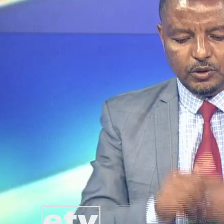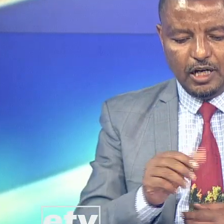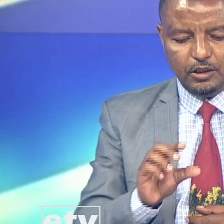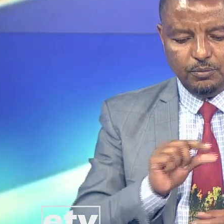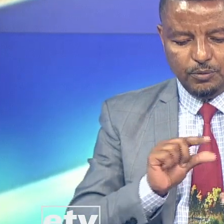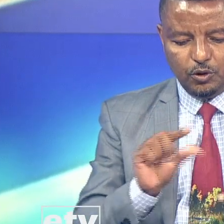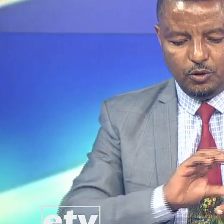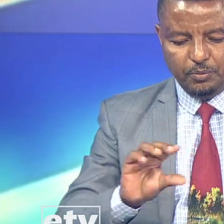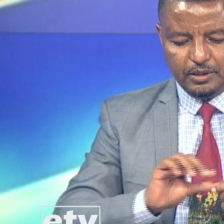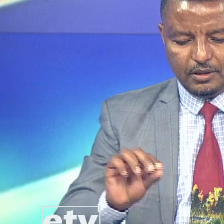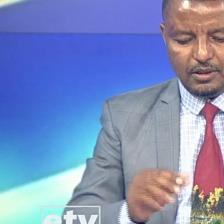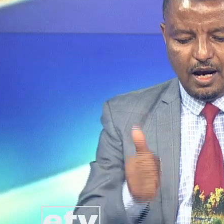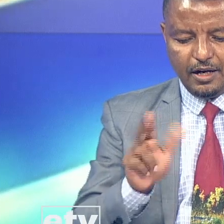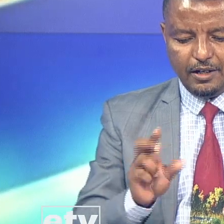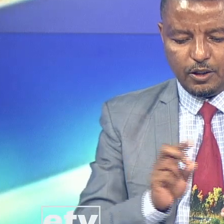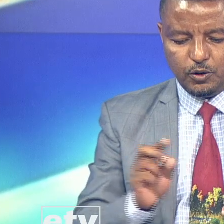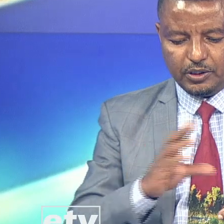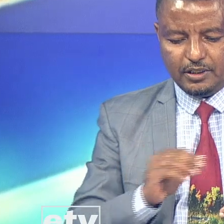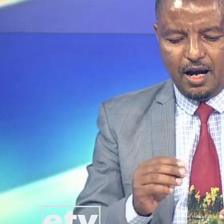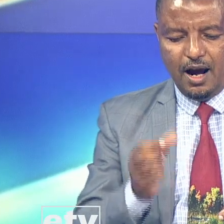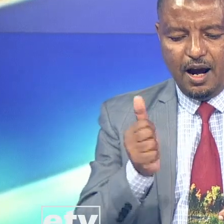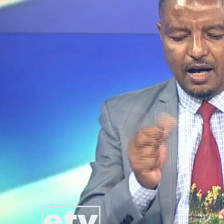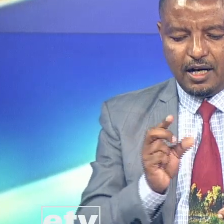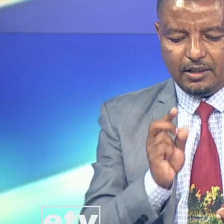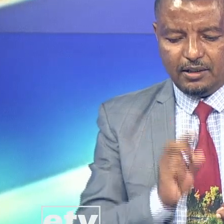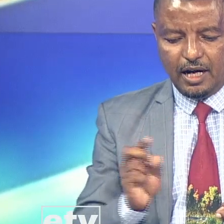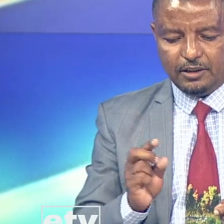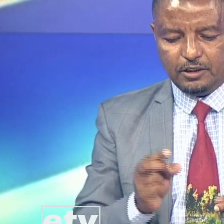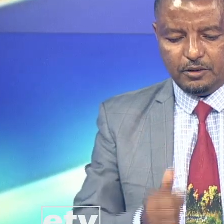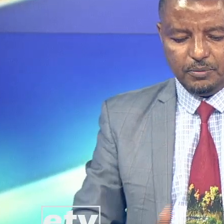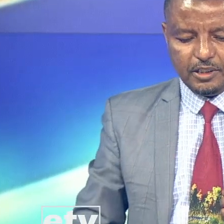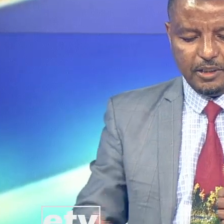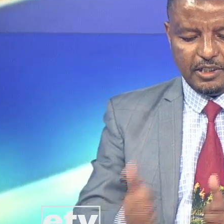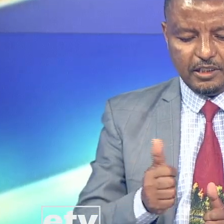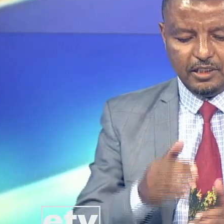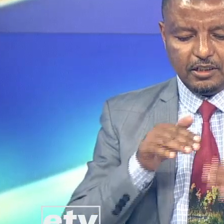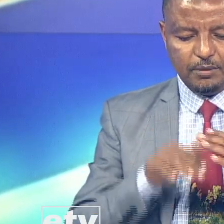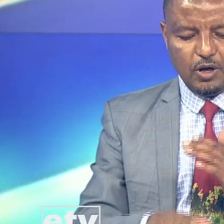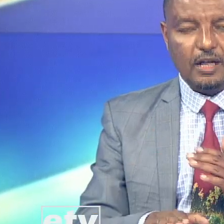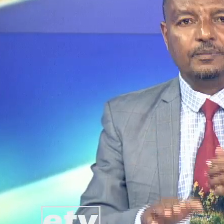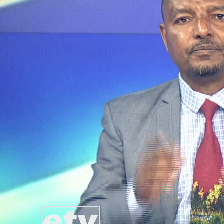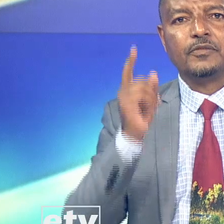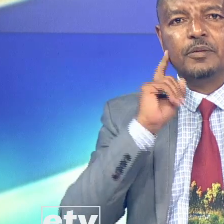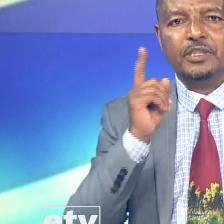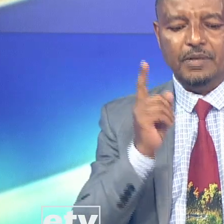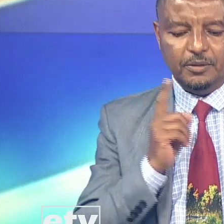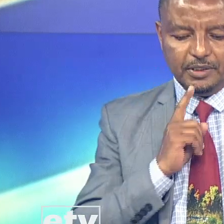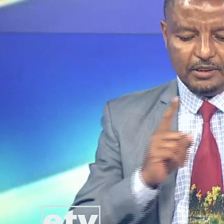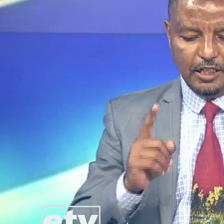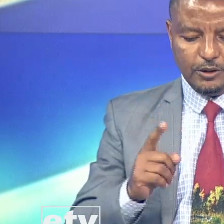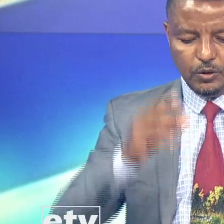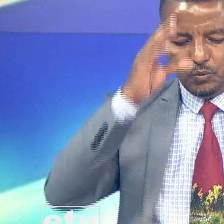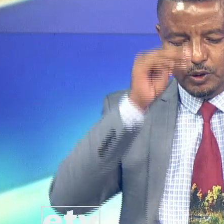እጅ ጉዳት 100 ሜትር አራዳ ቅርቂስና አቃቂ ቃሊቲ በቅደም ተከተል ገብተዋል።